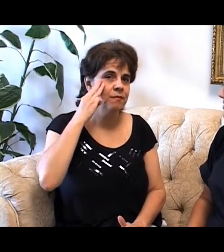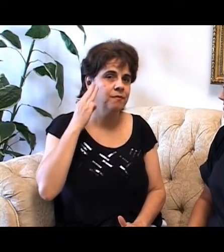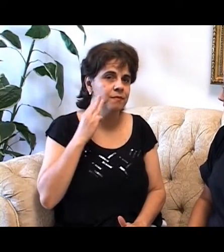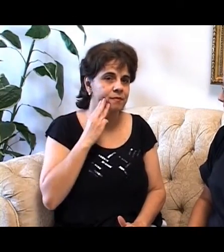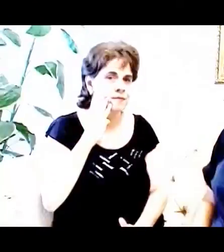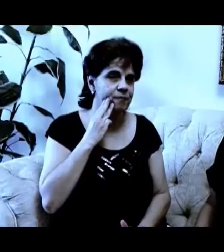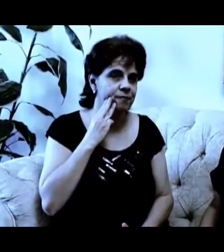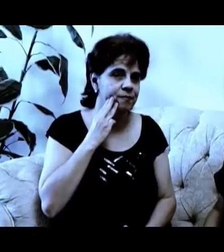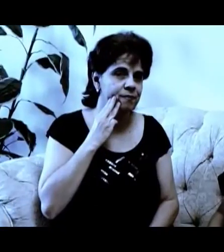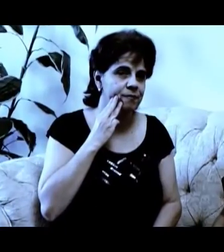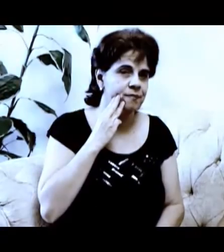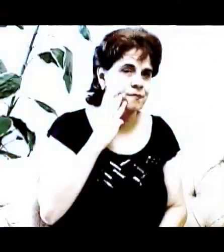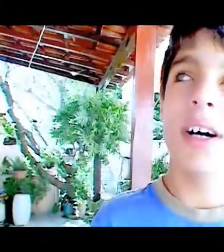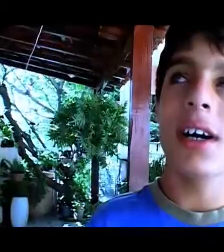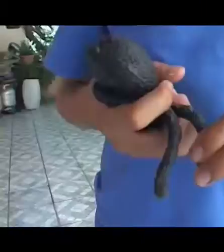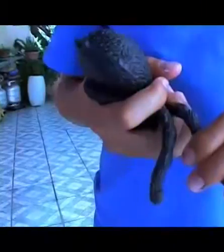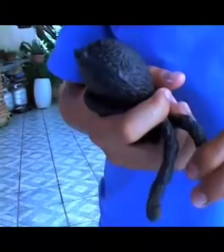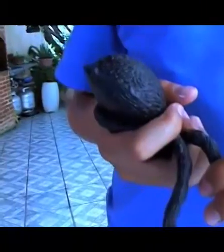é assim.